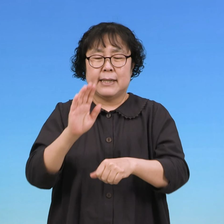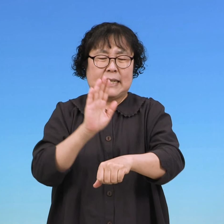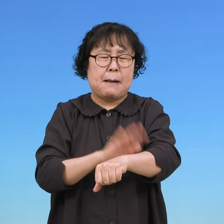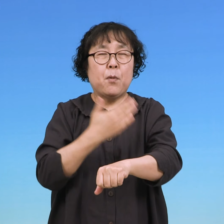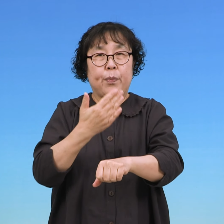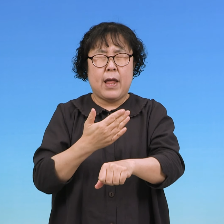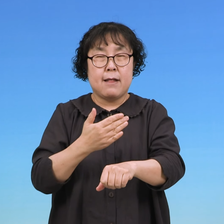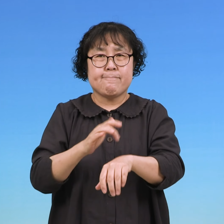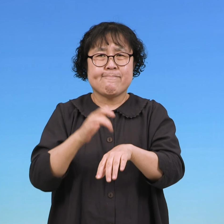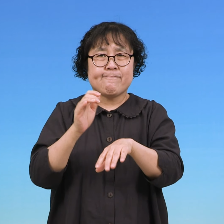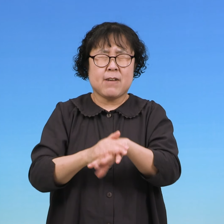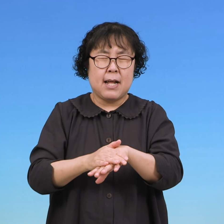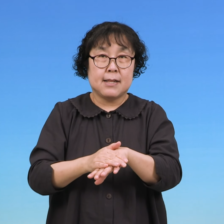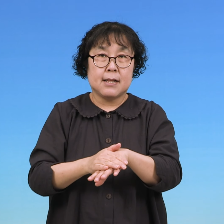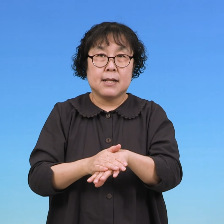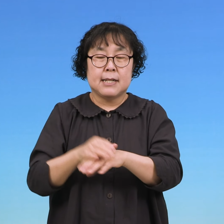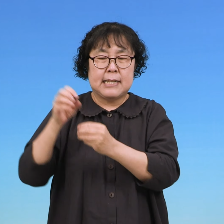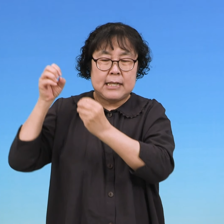우리 교회에 있어서도